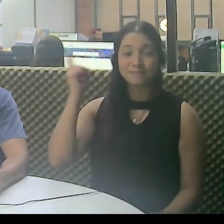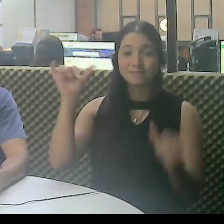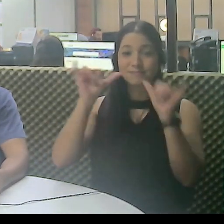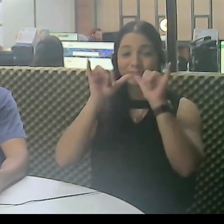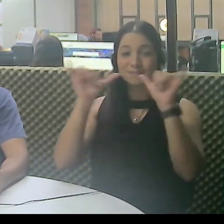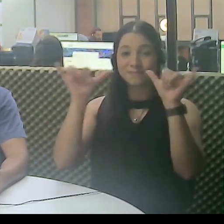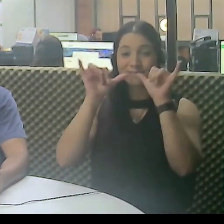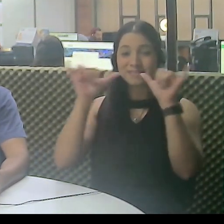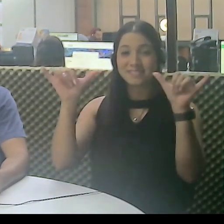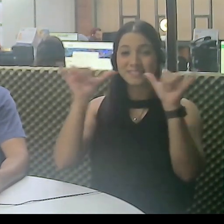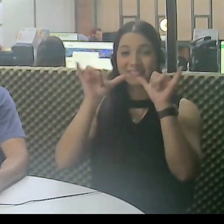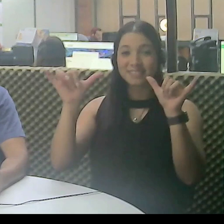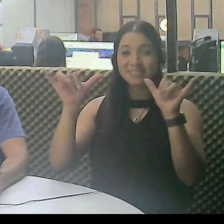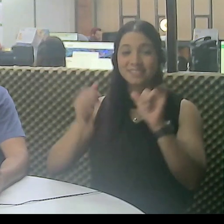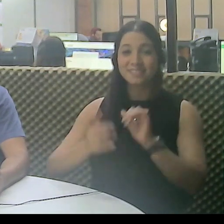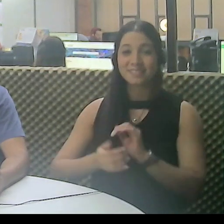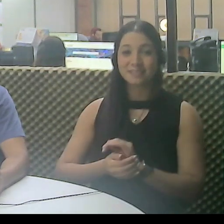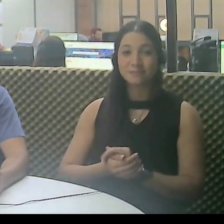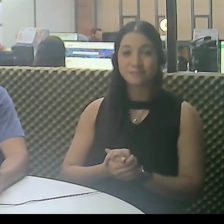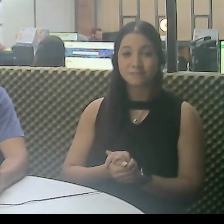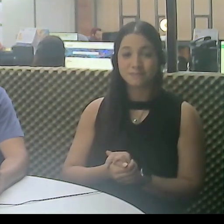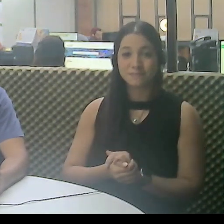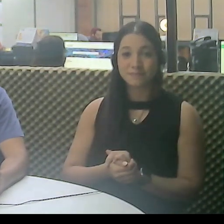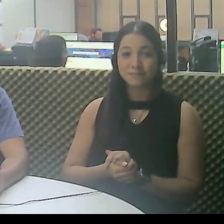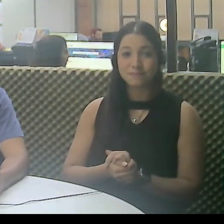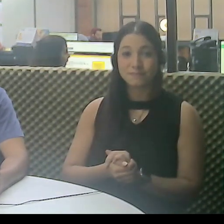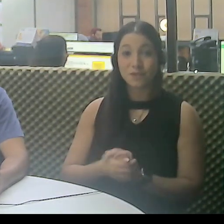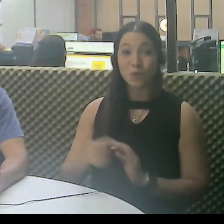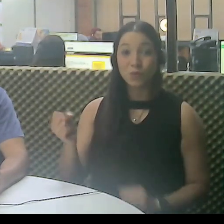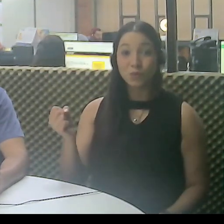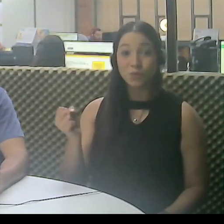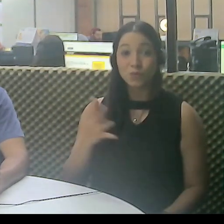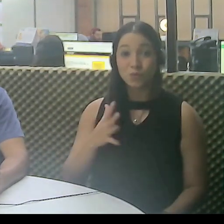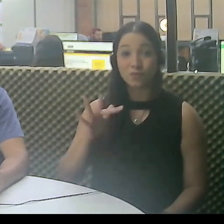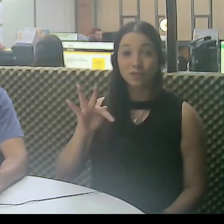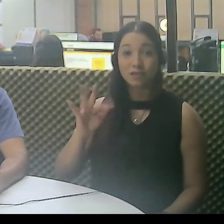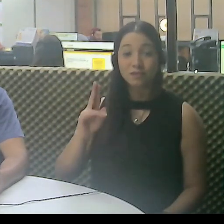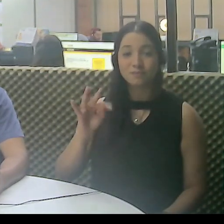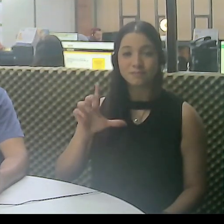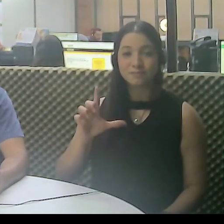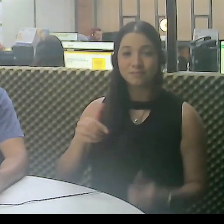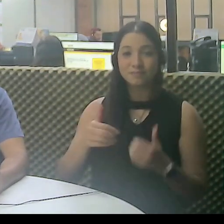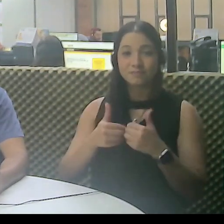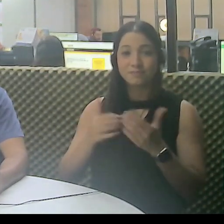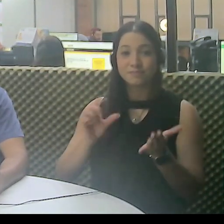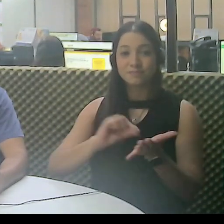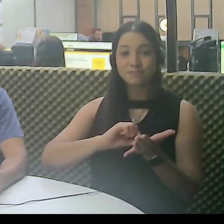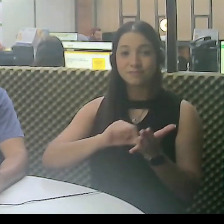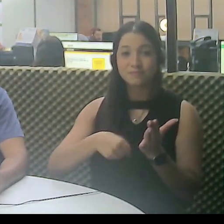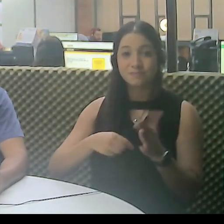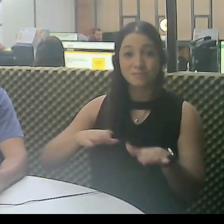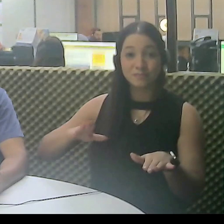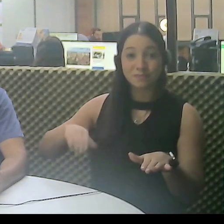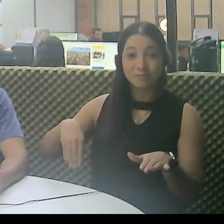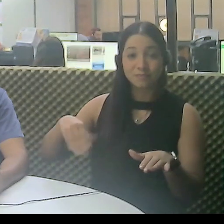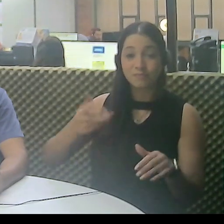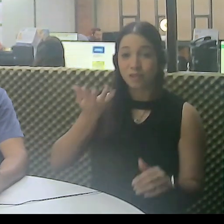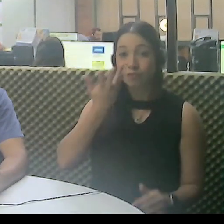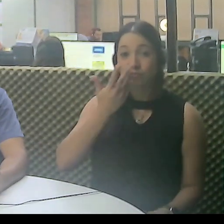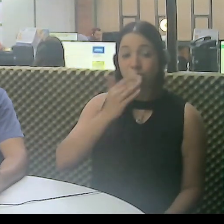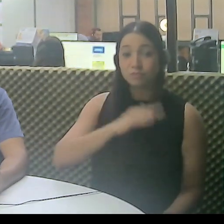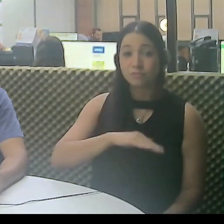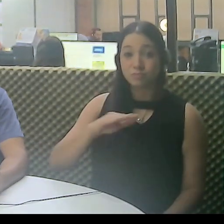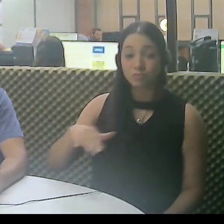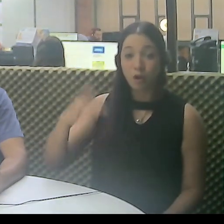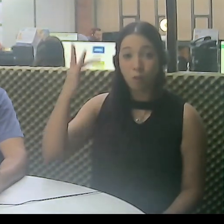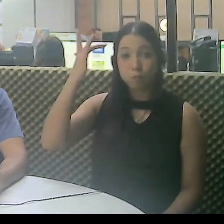Giro de notícias. E tem mais novidade da Futel. Estão abertas as matrículas para natação infantil,